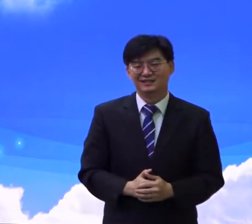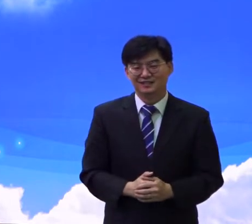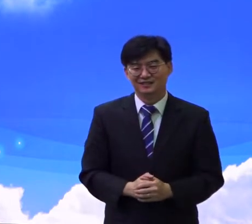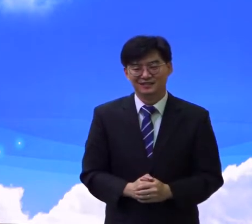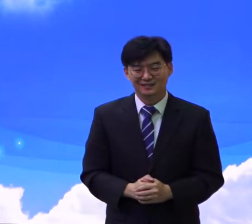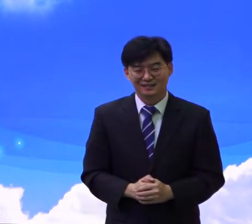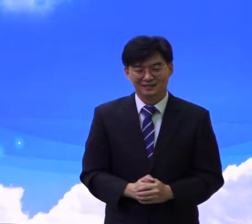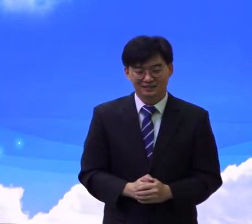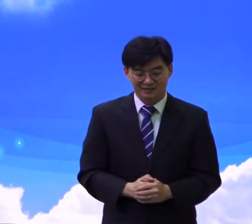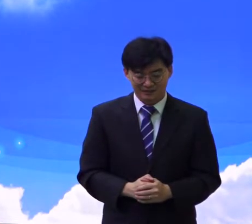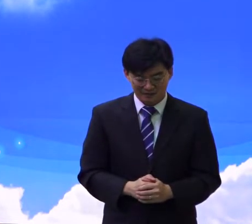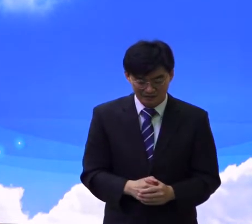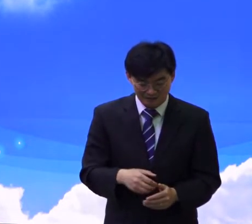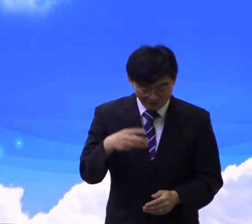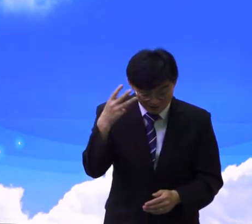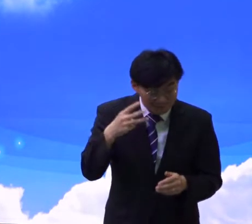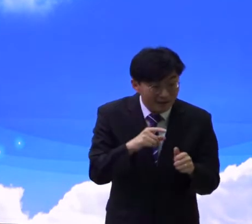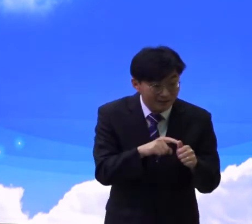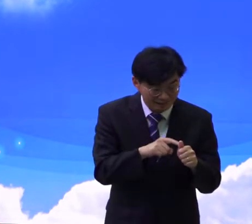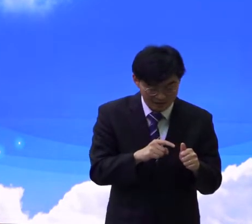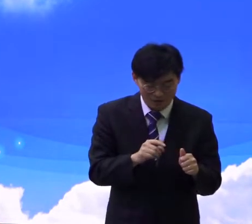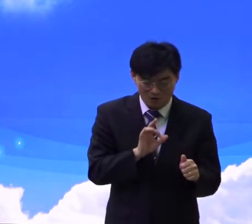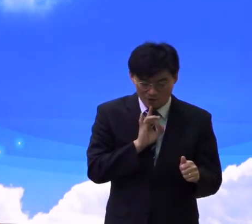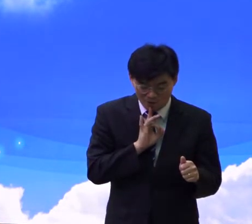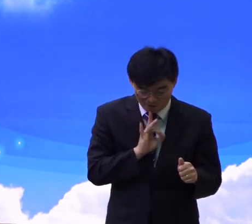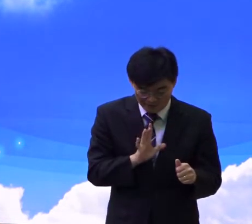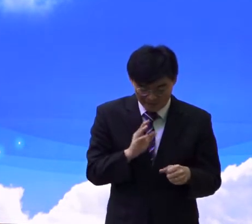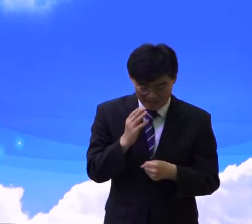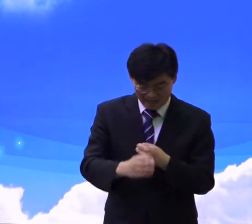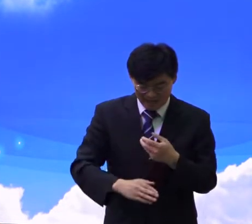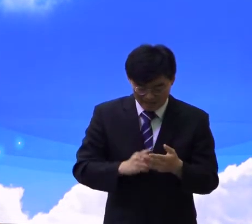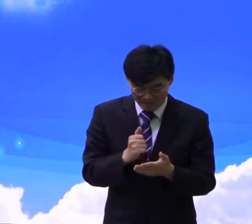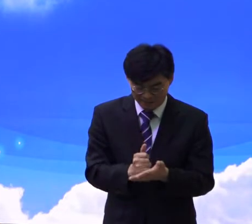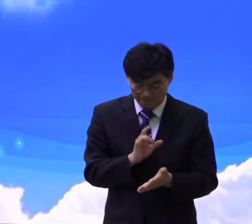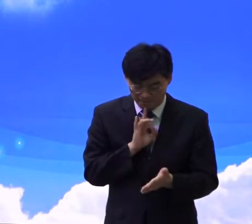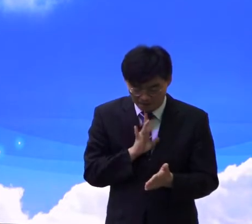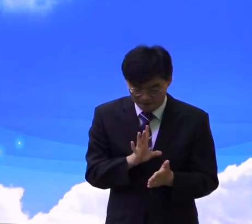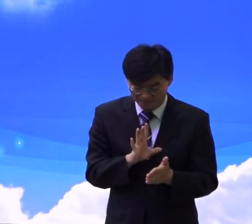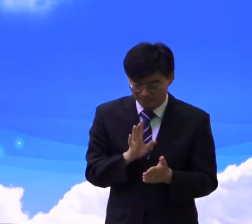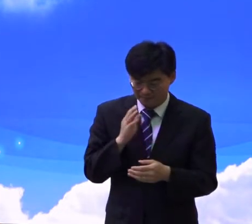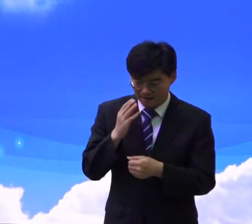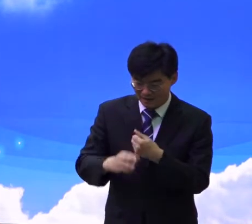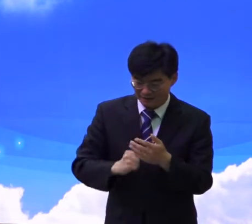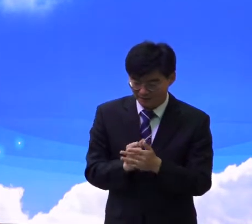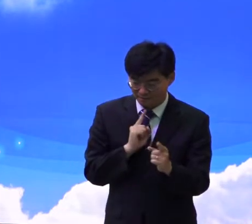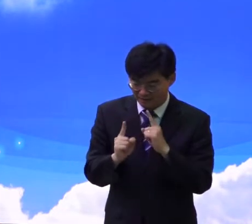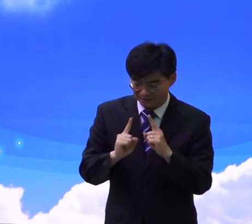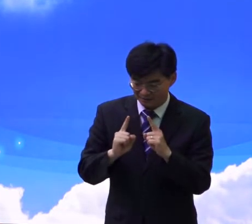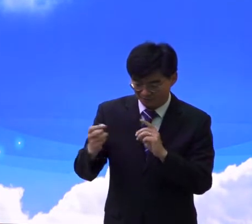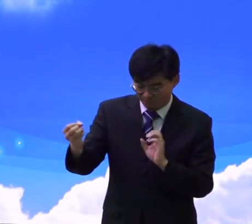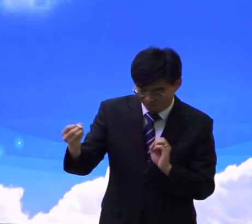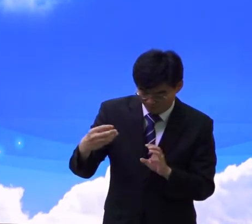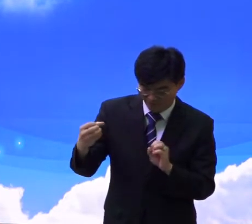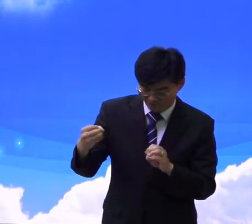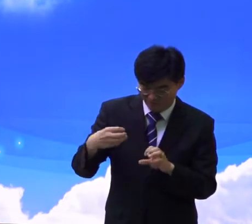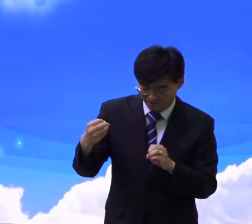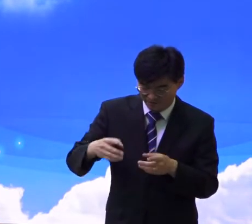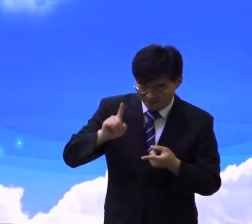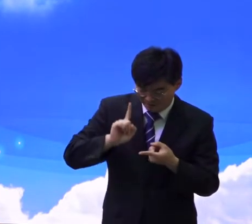그래서 오직 하나님 말씀만 붙잡고, 그 하나님의 말씀, 유다를 향하신 하나님의 말씀이 어떤 것인지, 하나님의